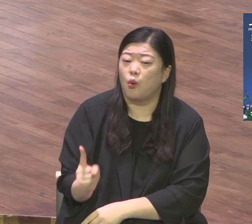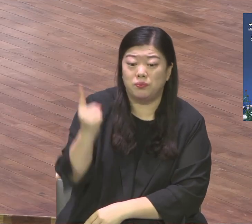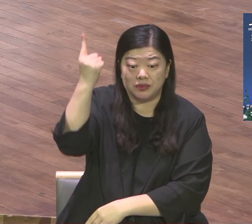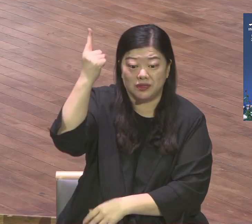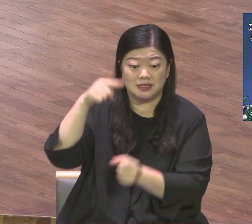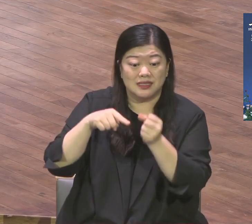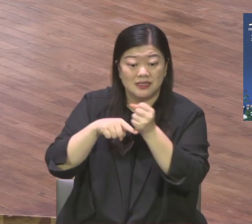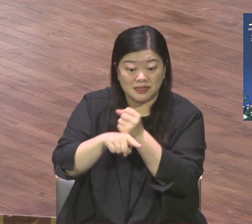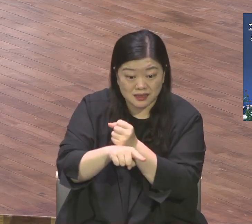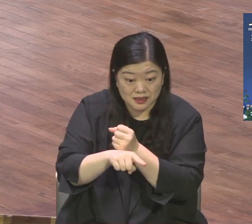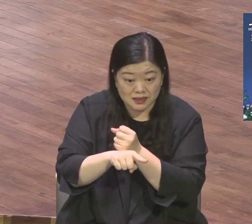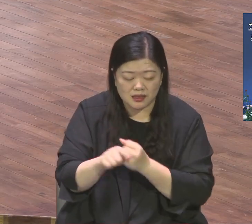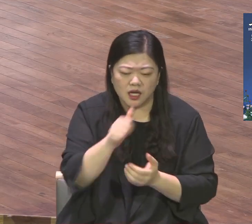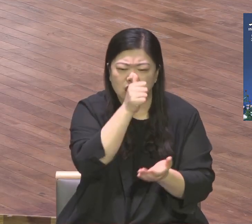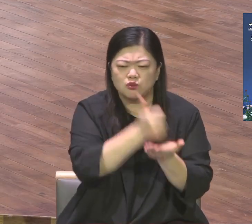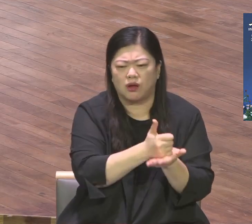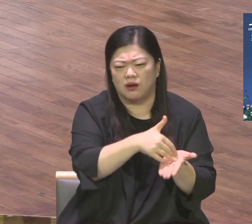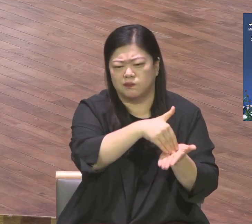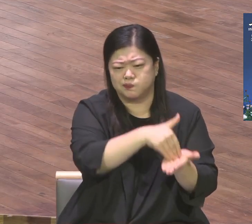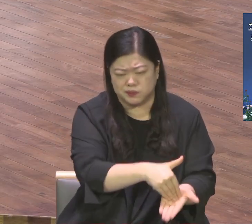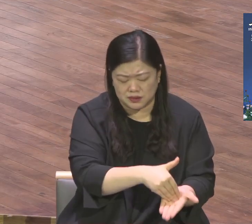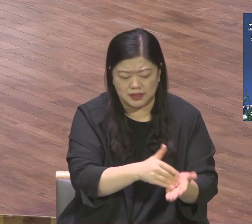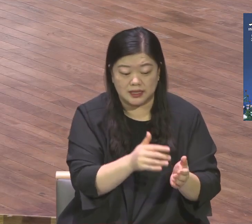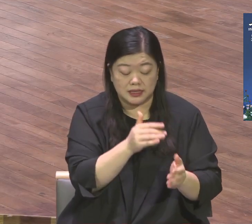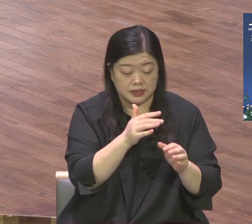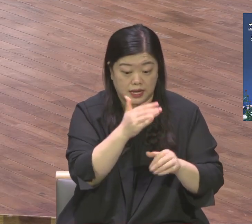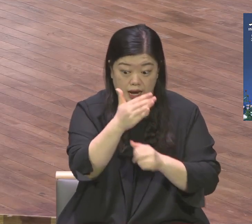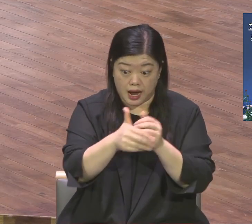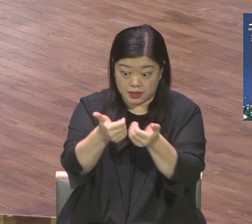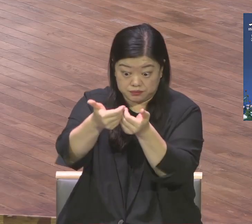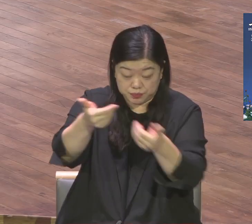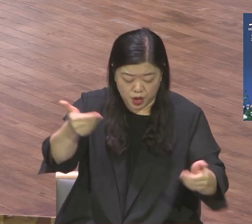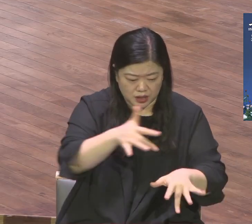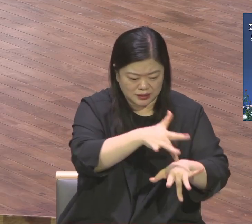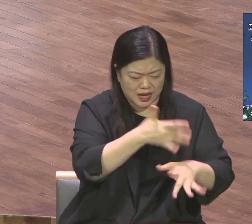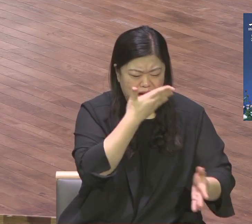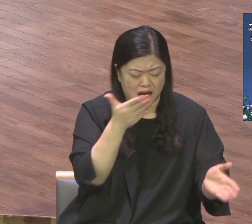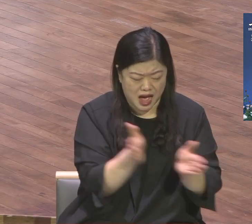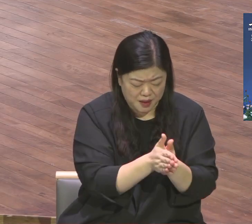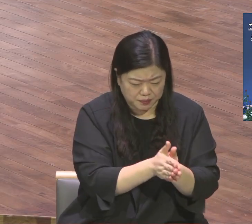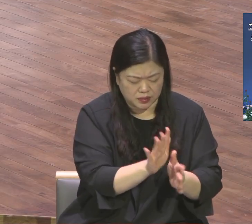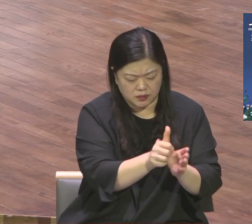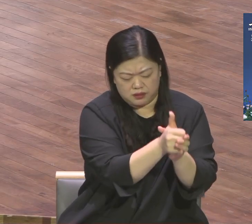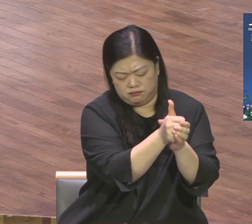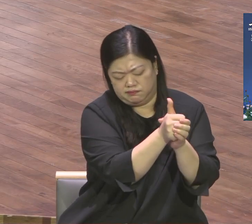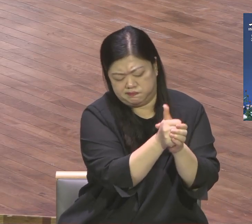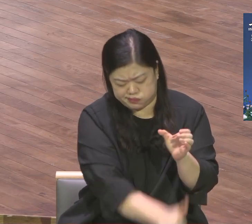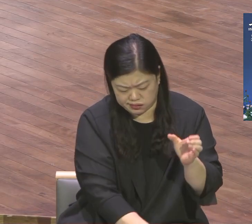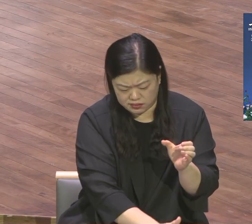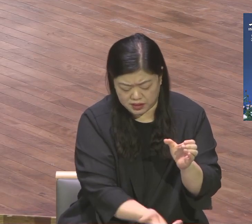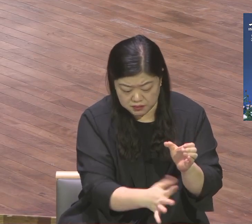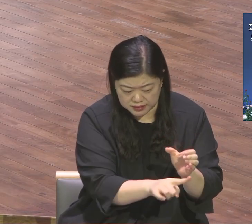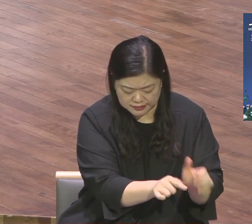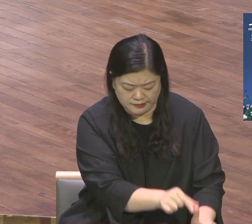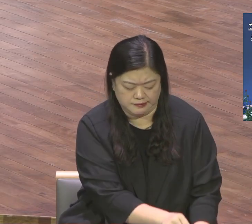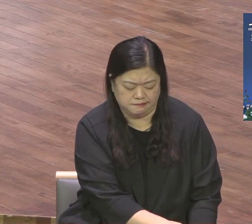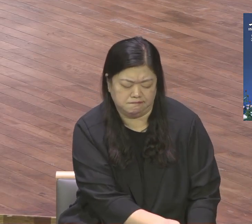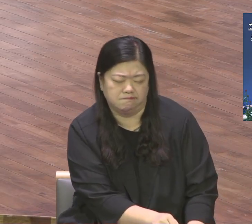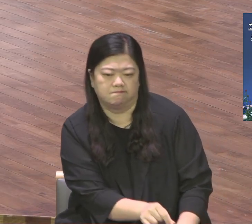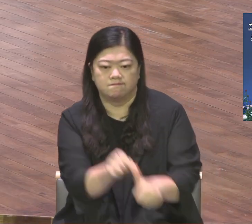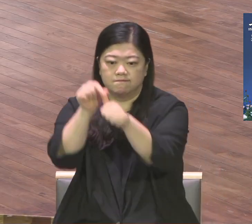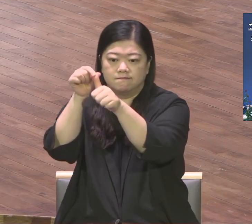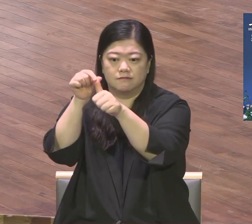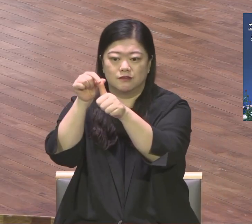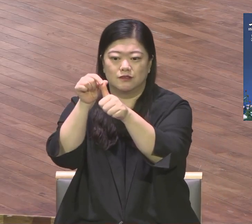수렁에서 건지시고 우리를 하늘 보좌에 높여주는 사랑, 하나님의 나라에까지